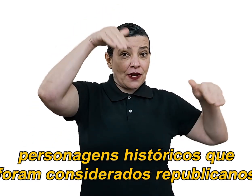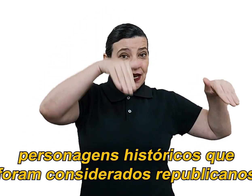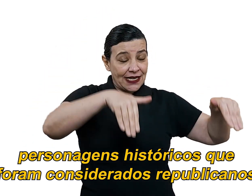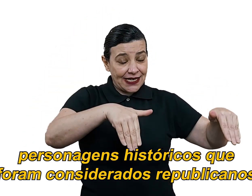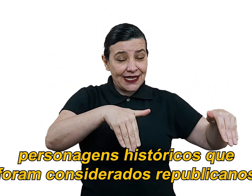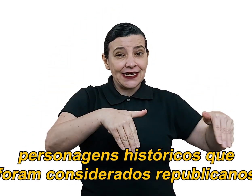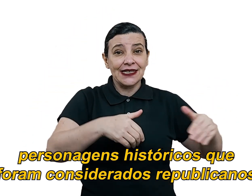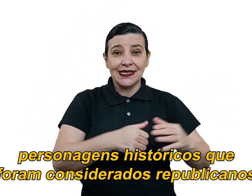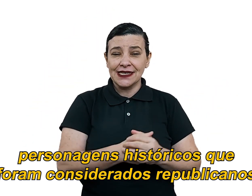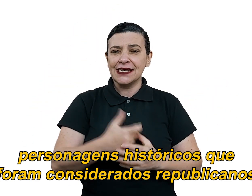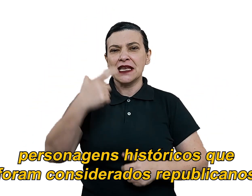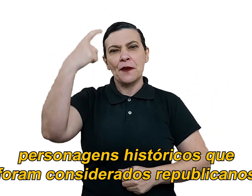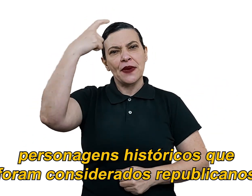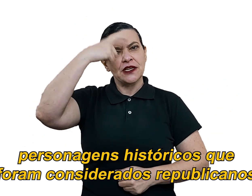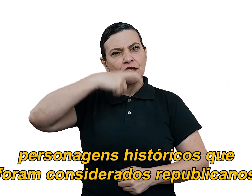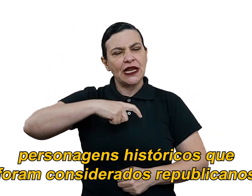republicanos,